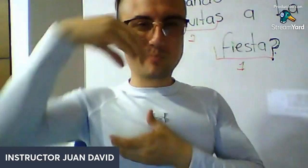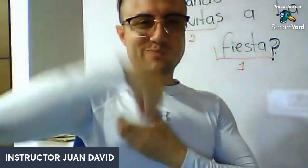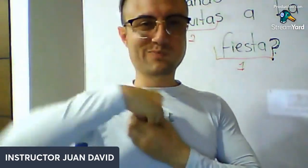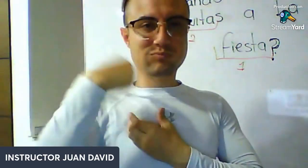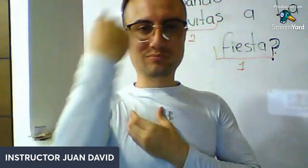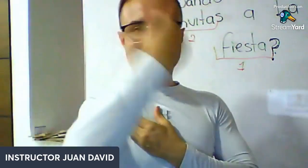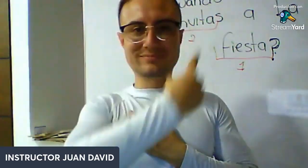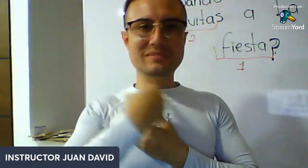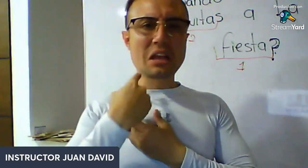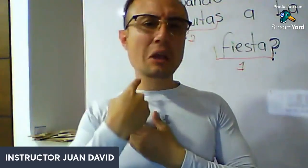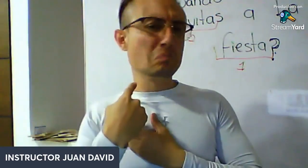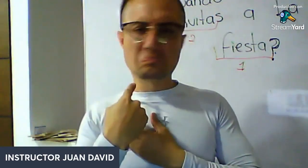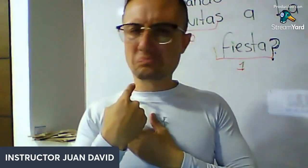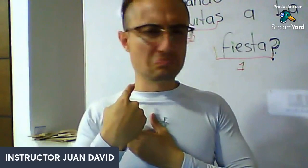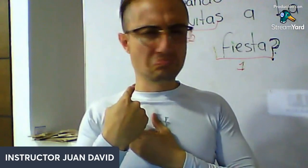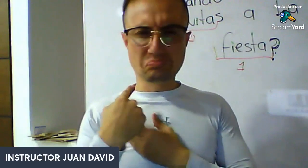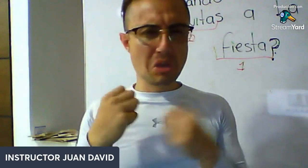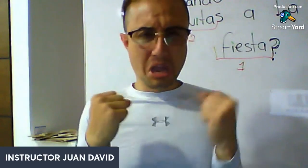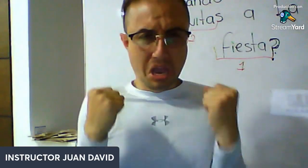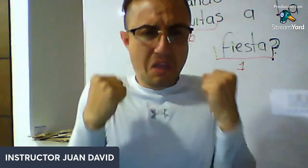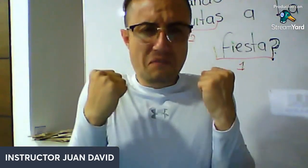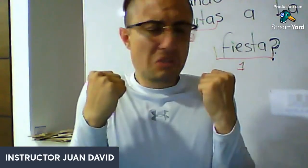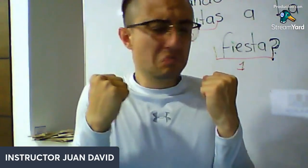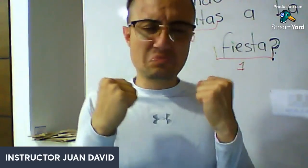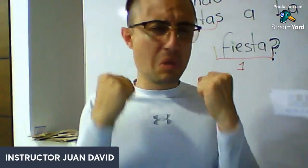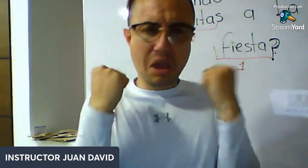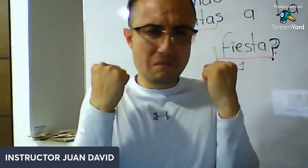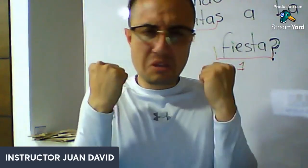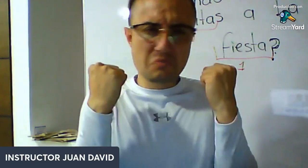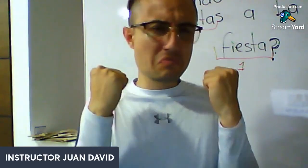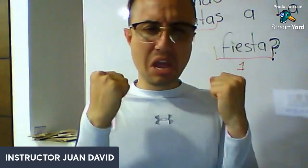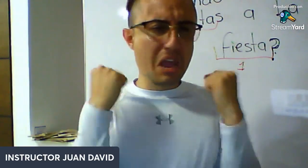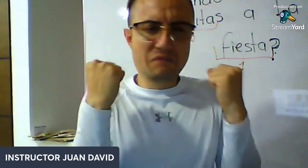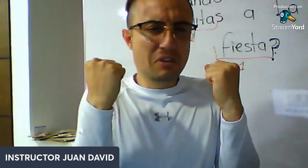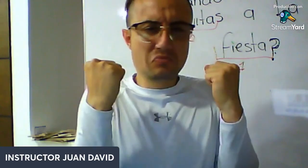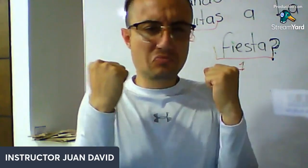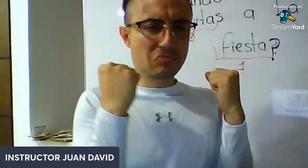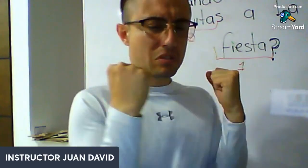no tengo afán pero eso va implícito en el cuerpo y en el movimiento del gesto